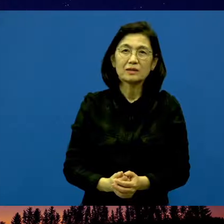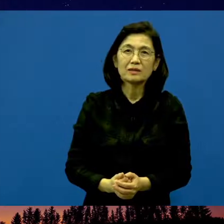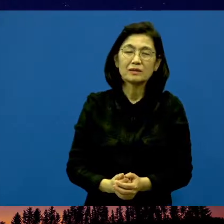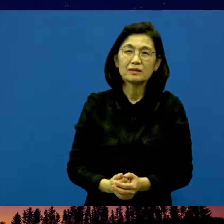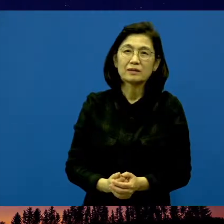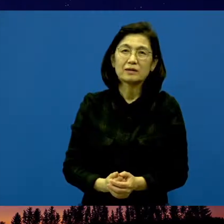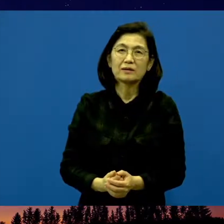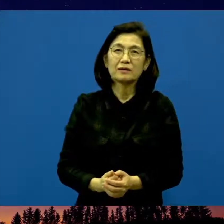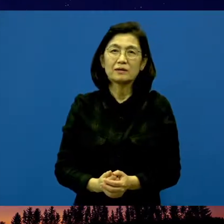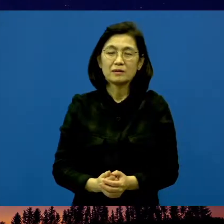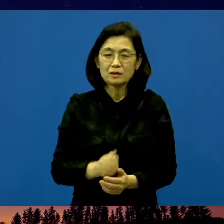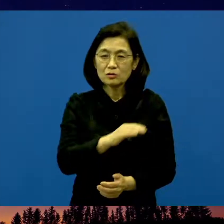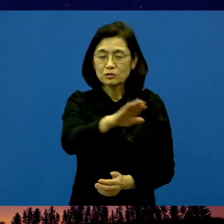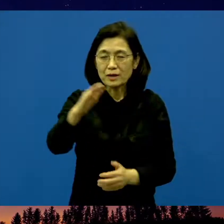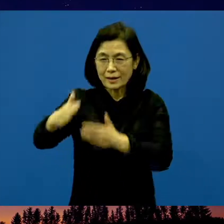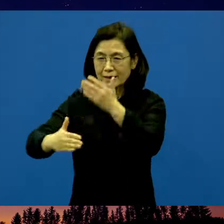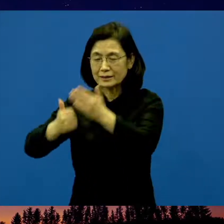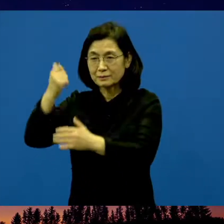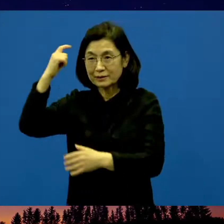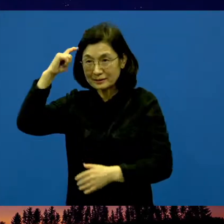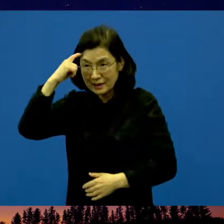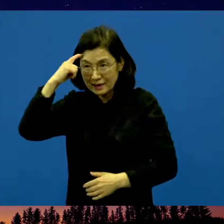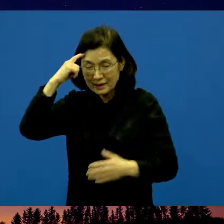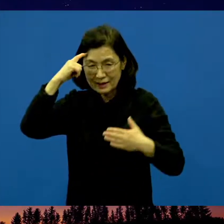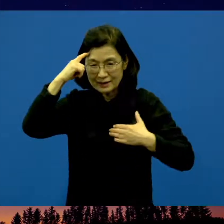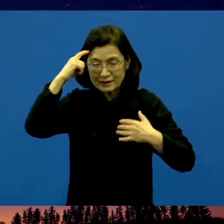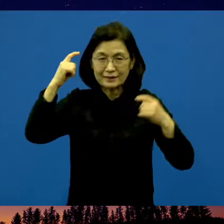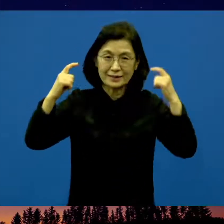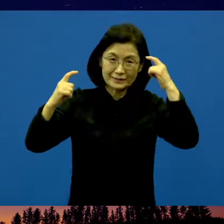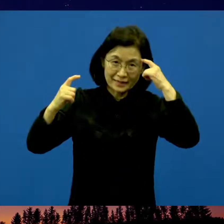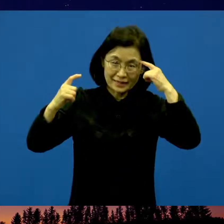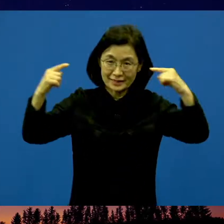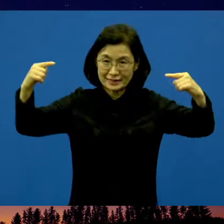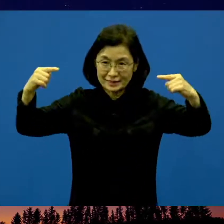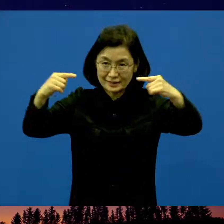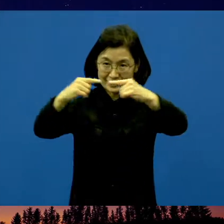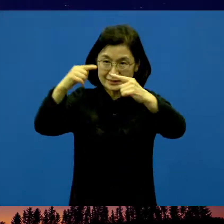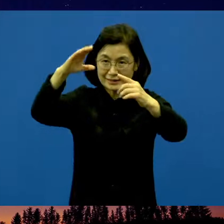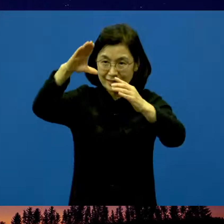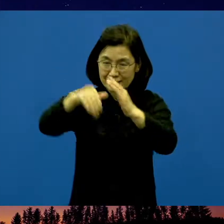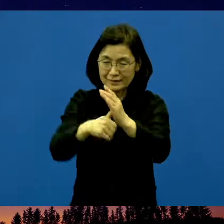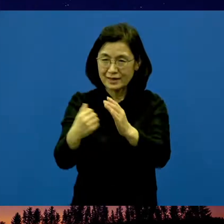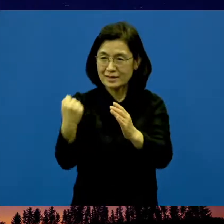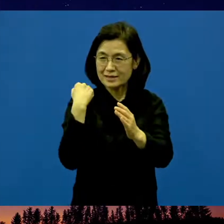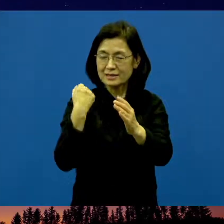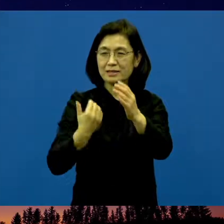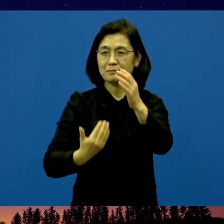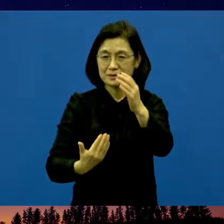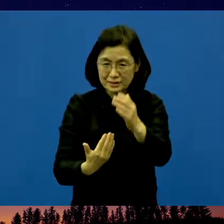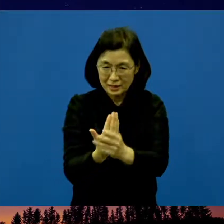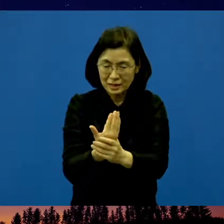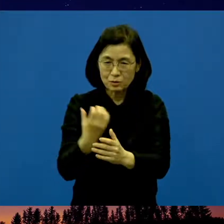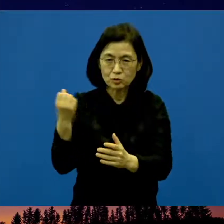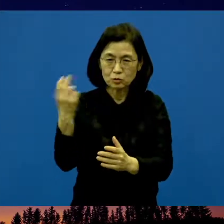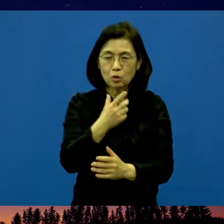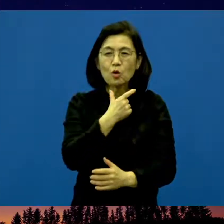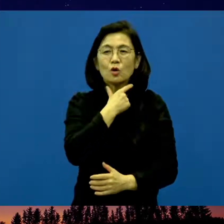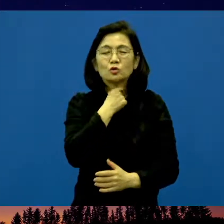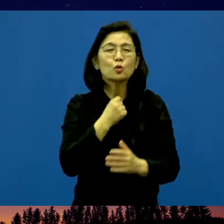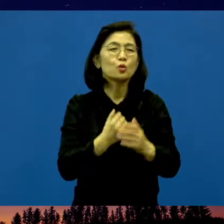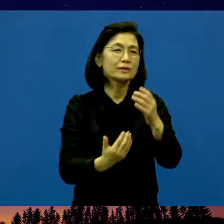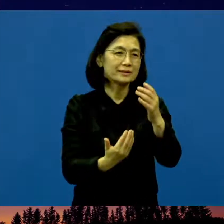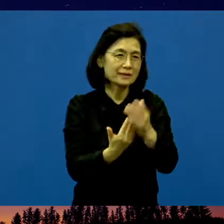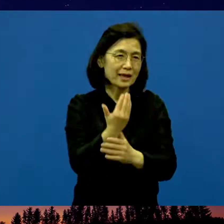하나님의 생각과 우리의 생각이 일치를 이룰 때 그 안에 에너지가 일어나고 그 안에서 살 의욕이 생기고